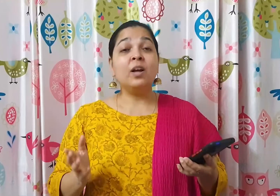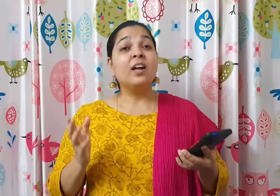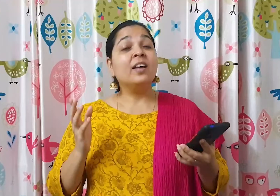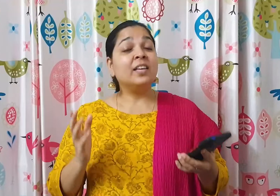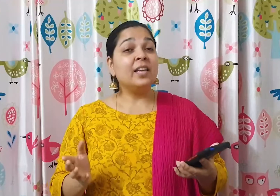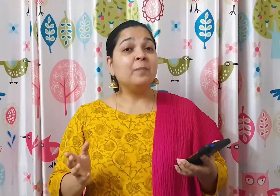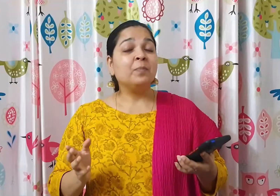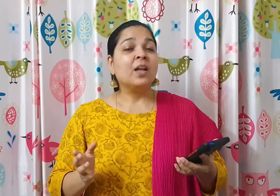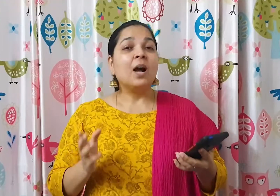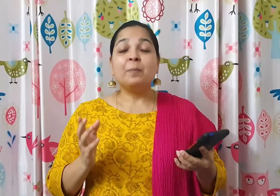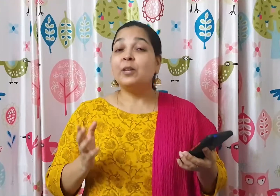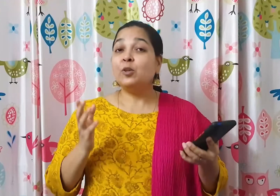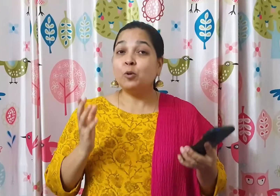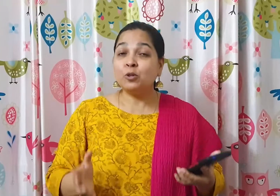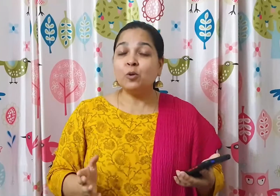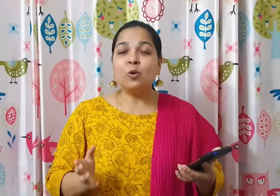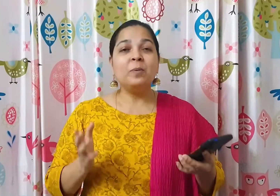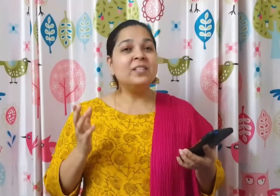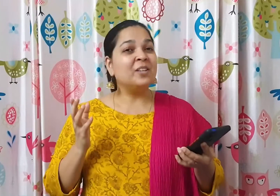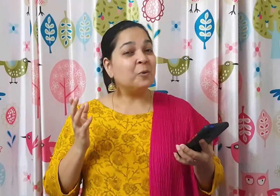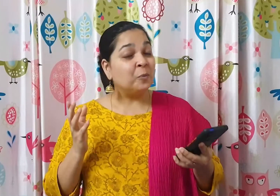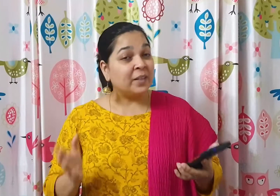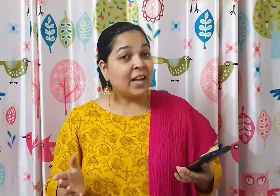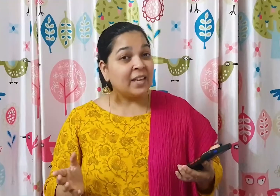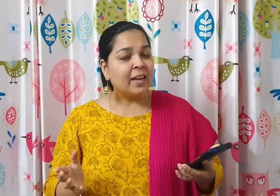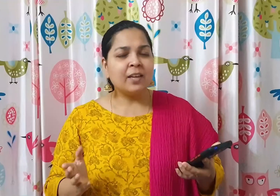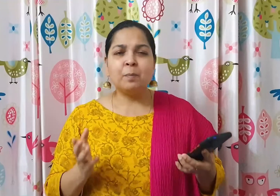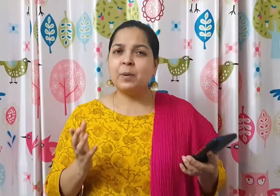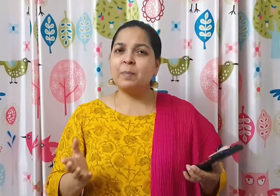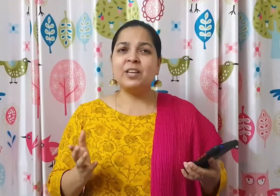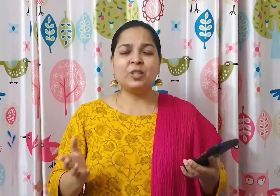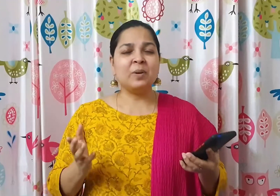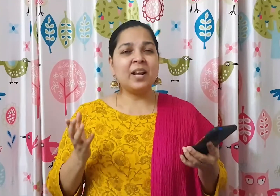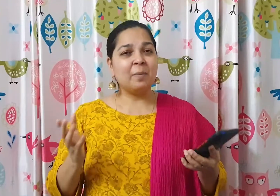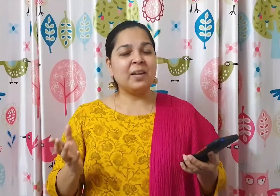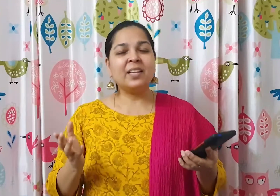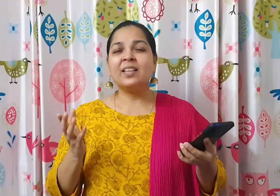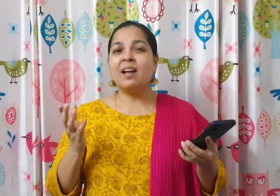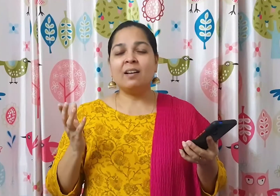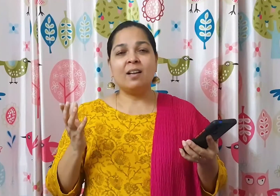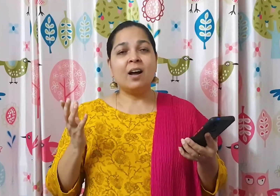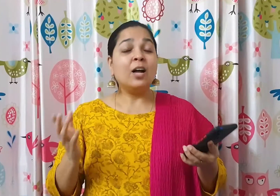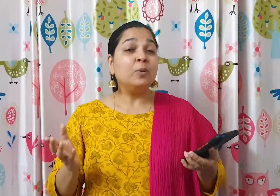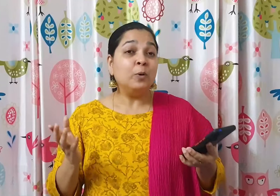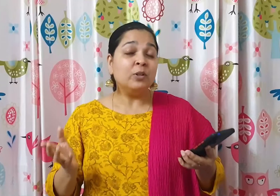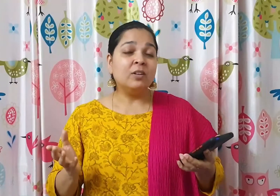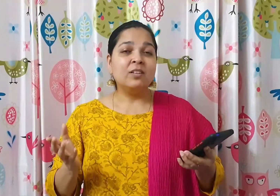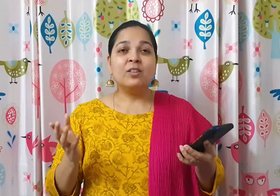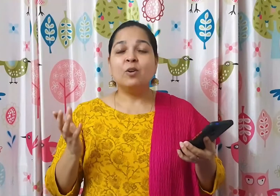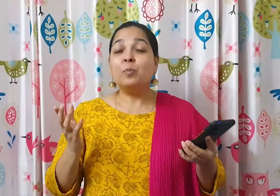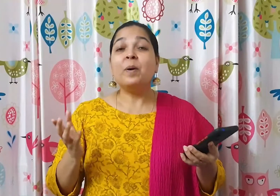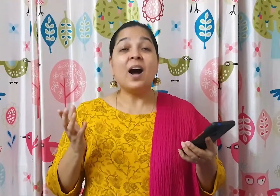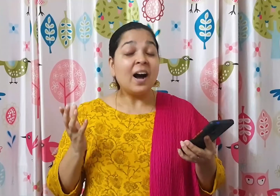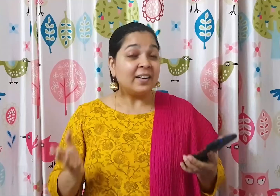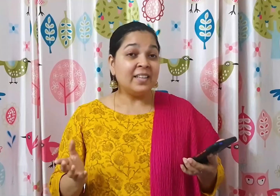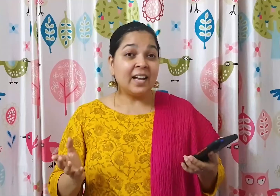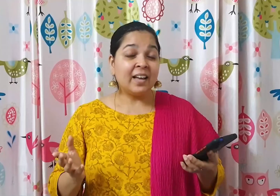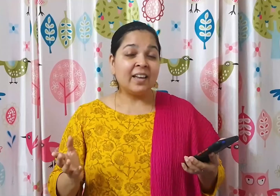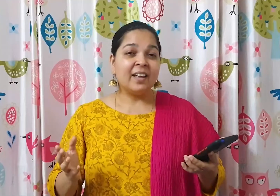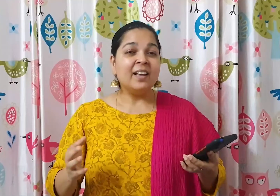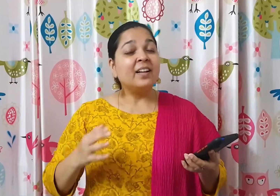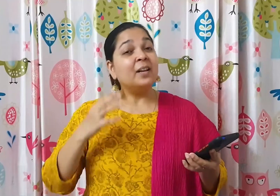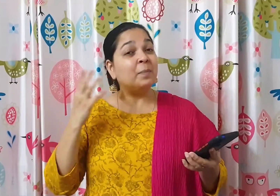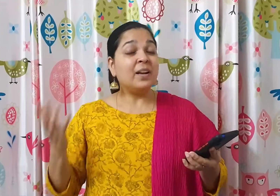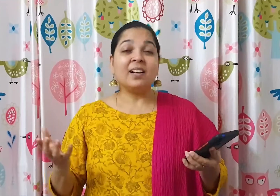মই বিশ্বাস কৰিছোঁ যে আজিৰ পৰাই আপোনালোকে প্ৰস্তুত হৈছে আপোনাৰ জীৱনক সলনি কৰিবলৈ। প্ৰেইজ দ্য লৰ্ড। মই সদায়